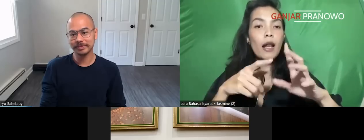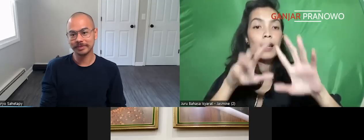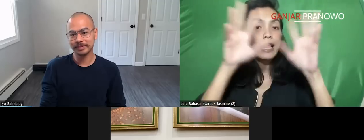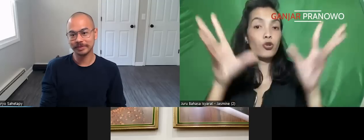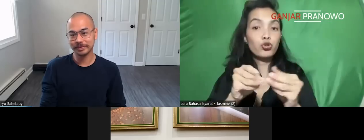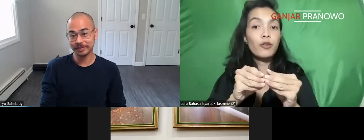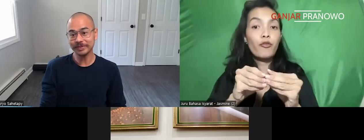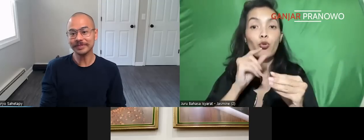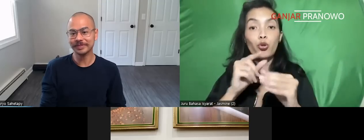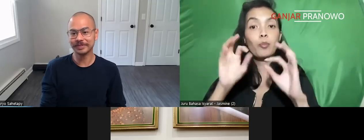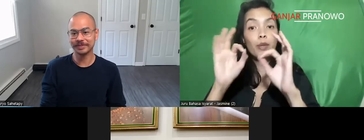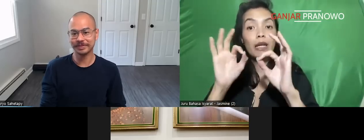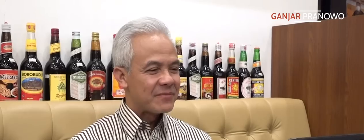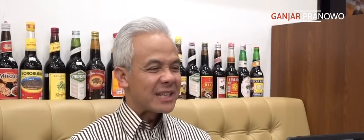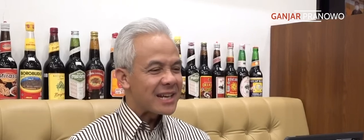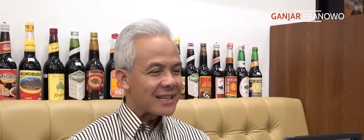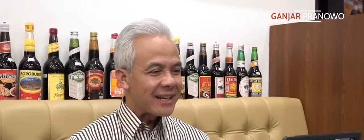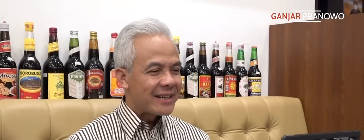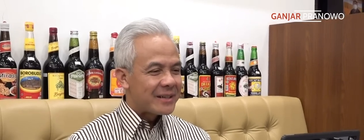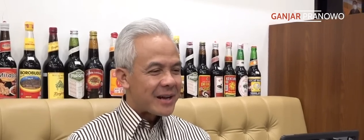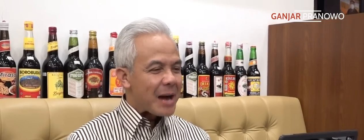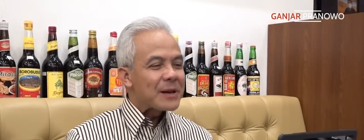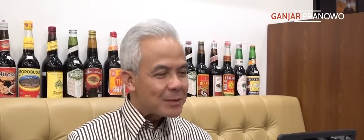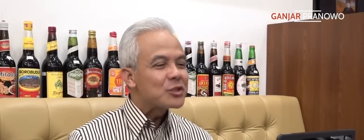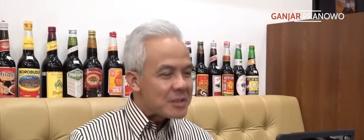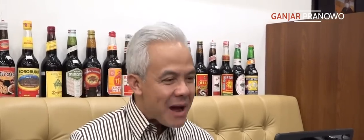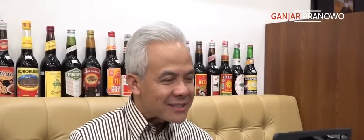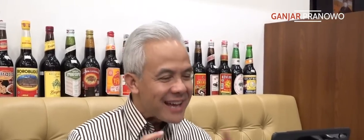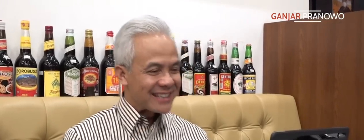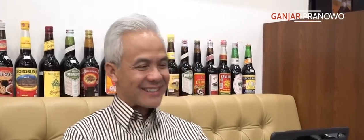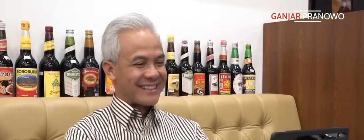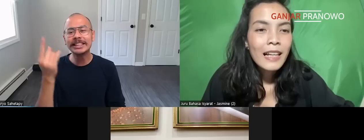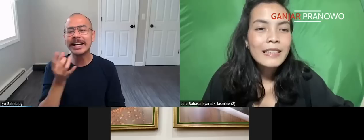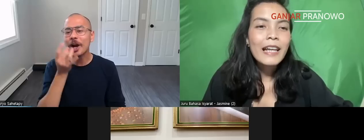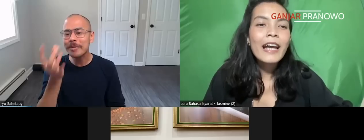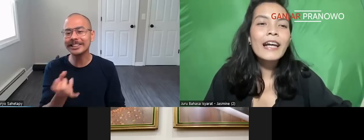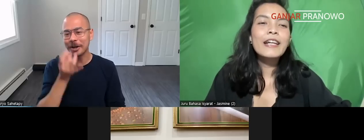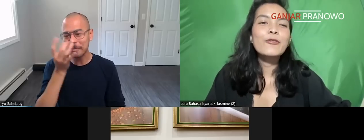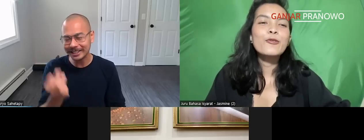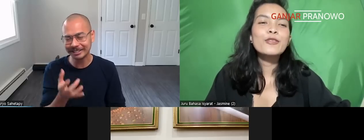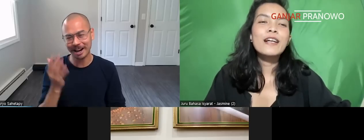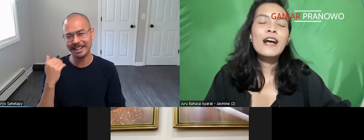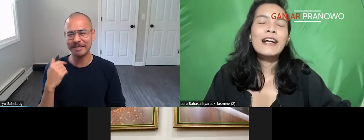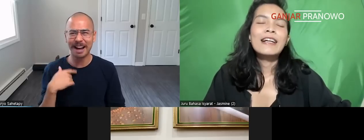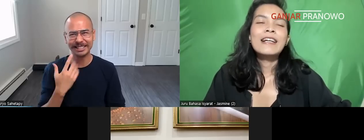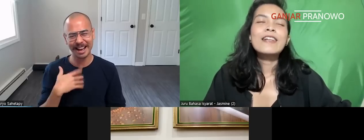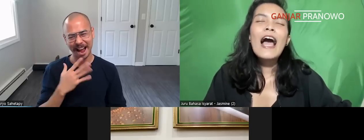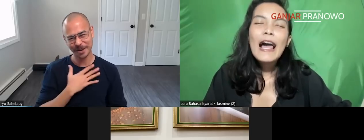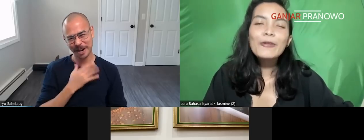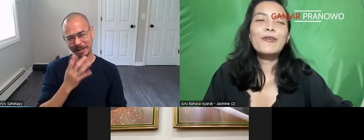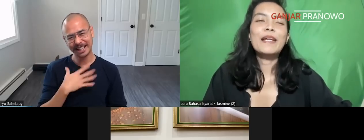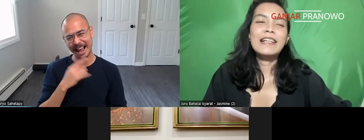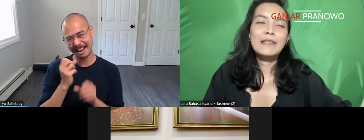di dalam pendidikan itu bisa terjadi jadi kira-kira apa Si mesti dipaksa gitu Saya dari dulu